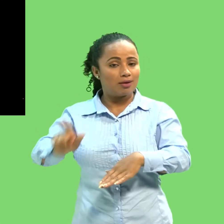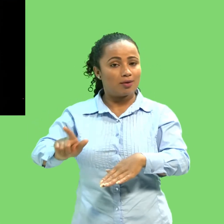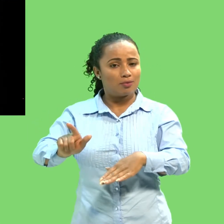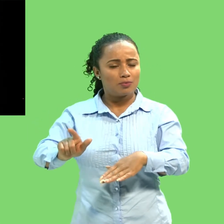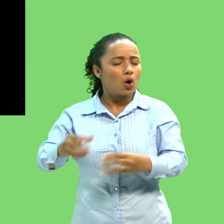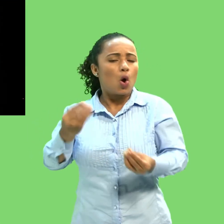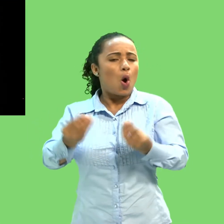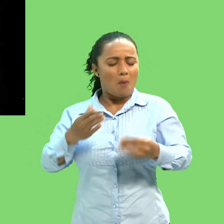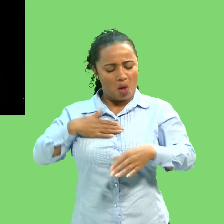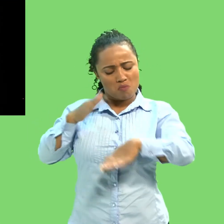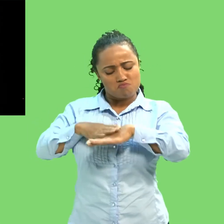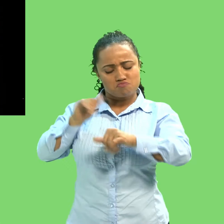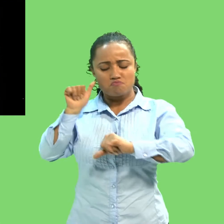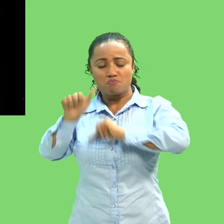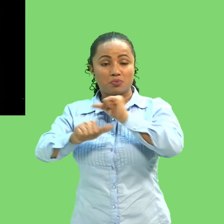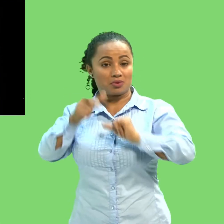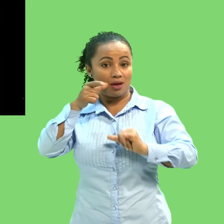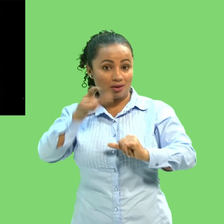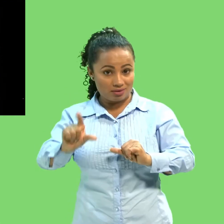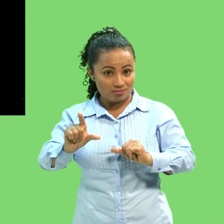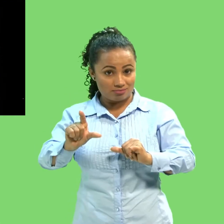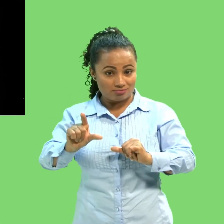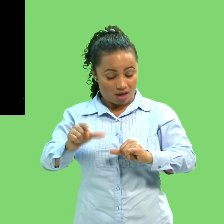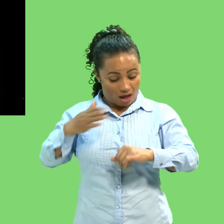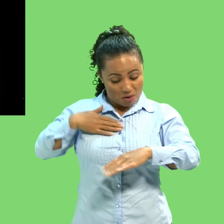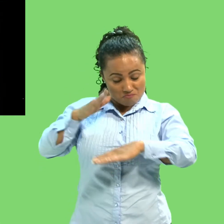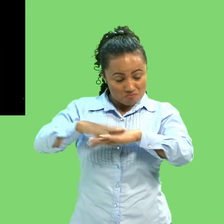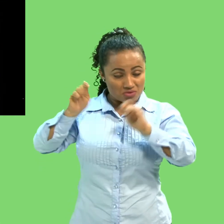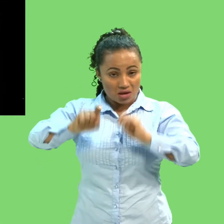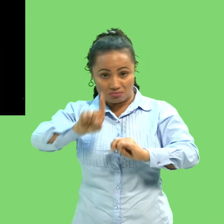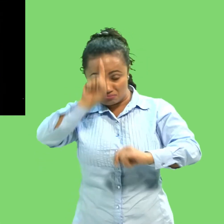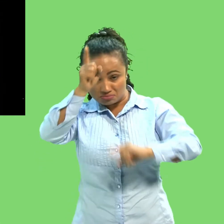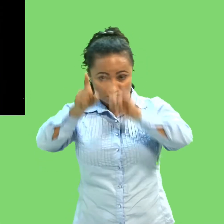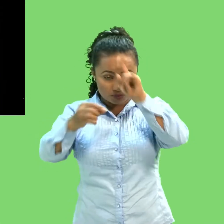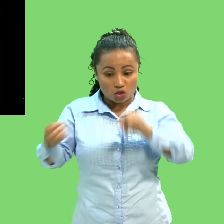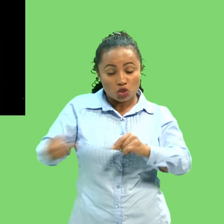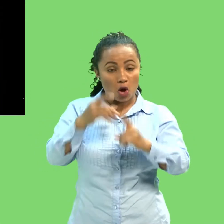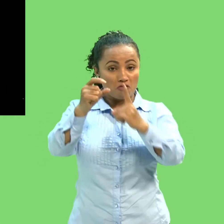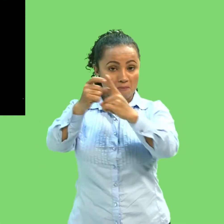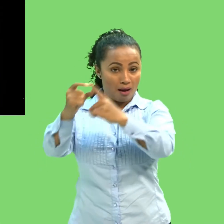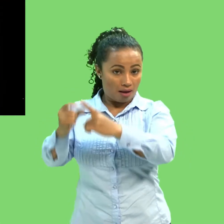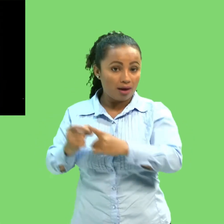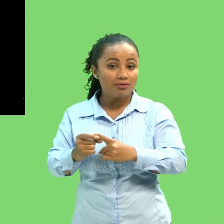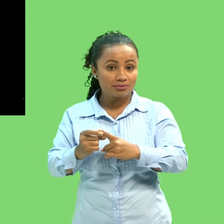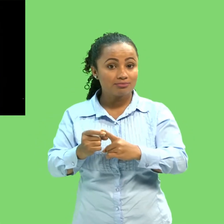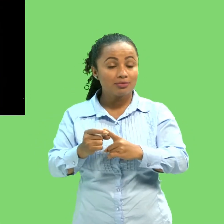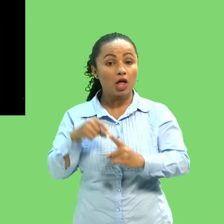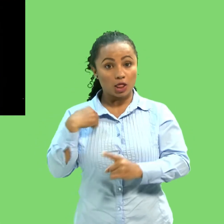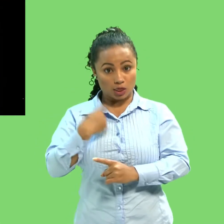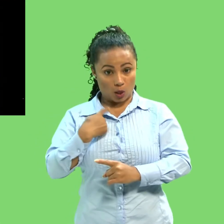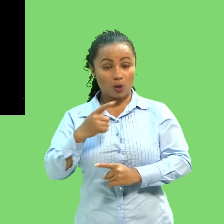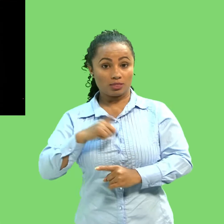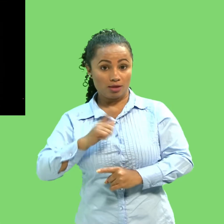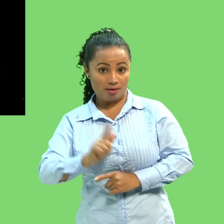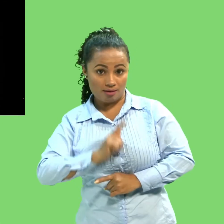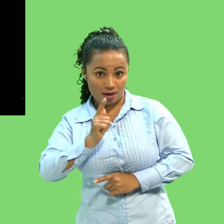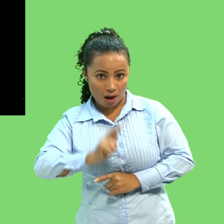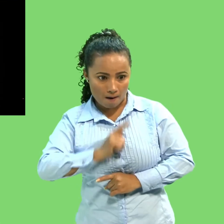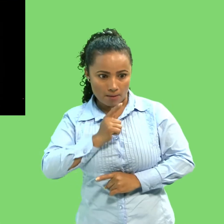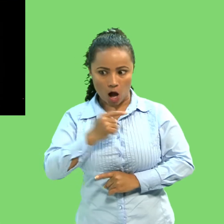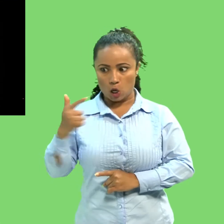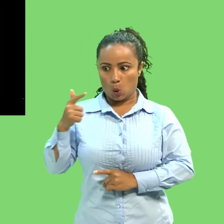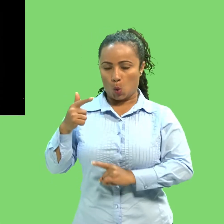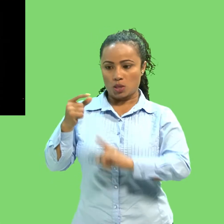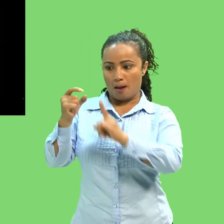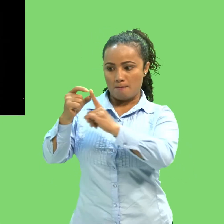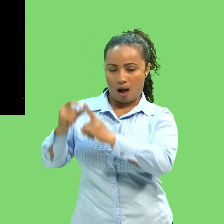Como que isso acontece? Através de criação de novas palavras, em que muitas vezes a nossa gramática normativa ela não vai nos prescrever. Então,